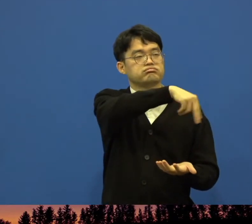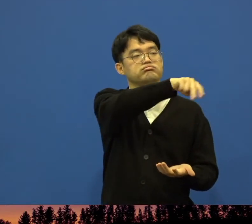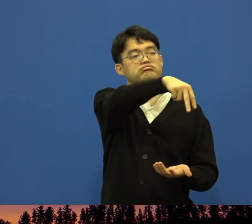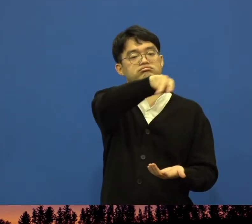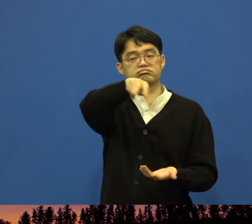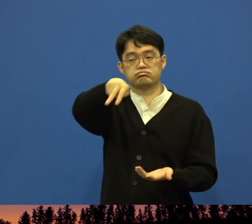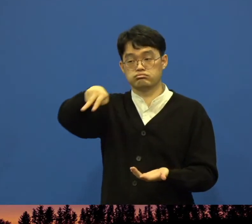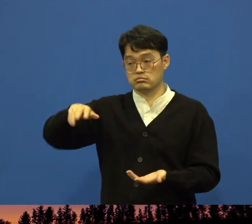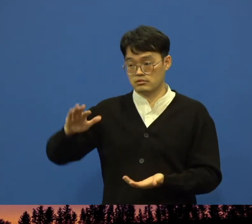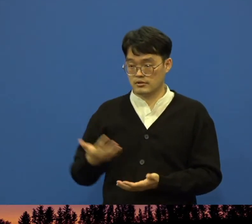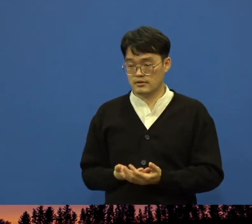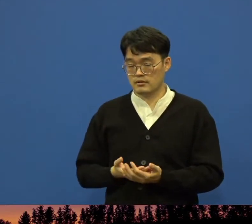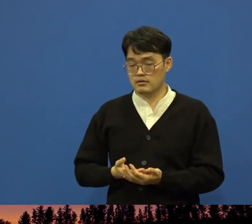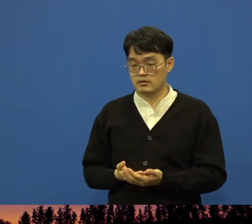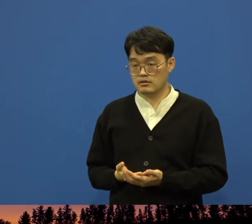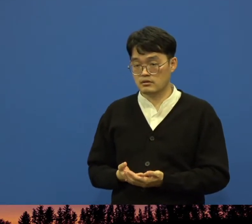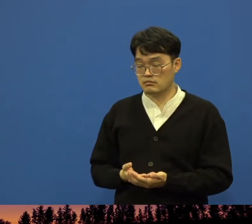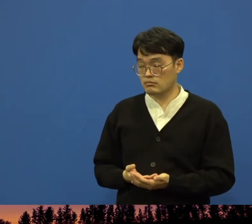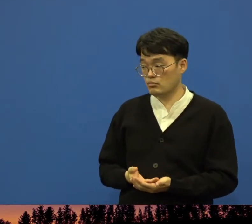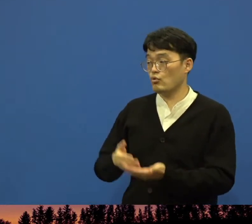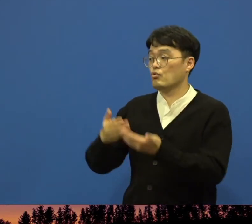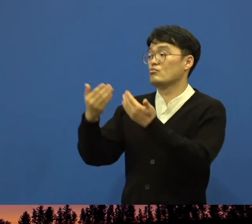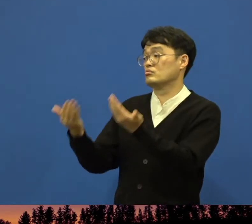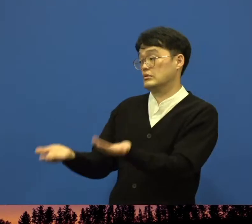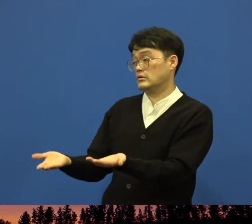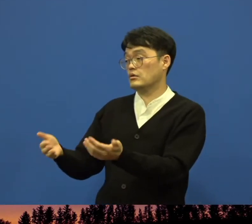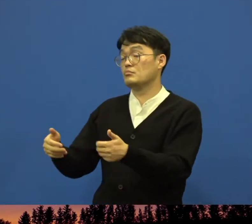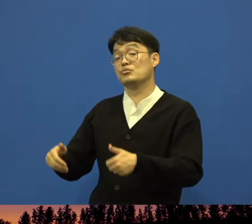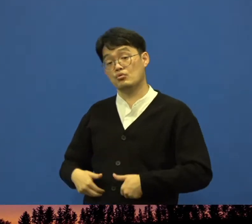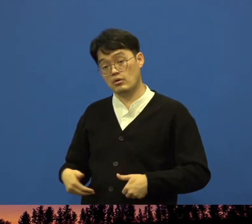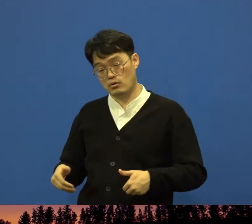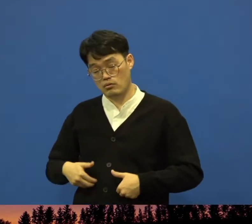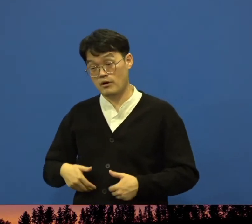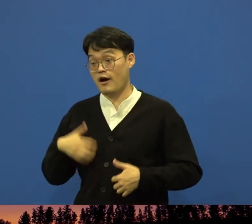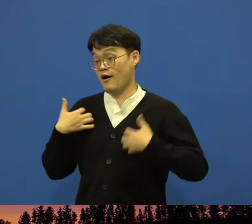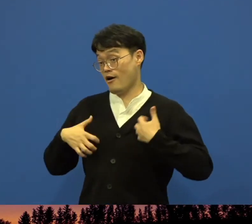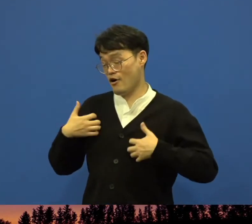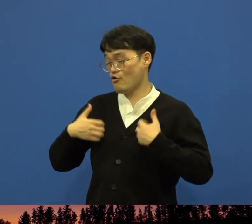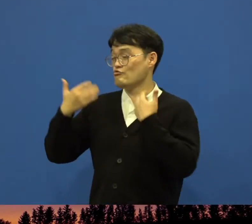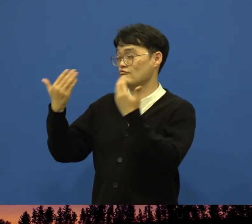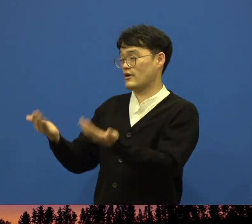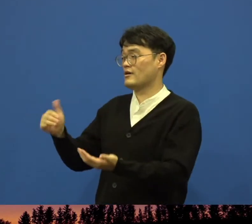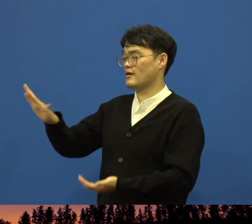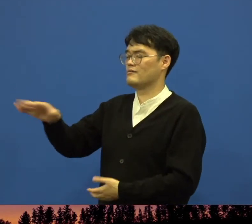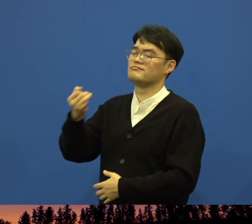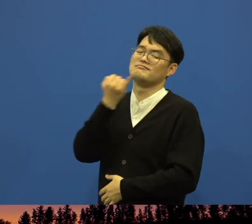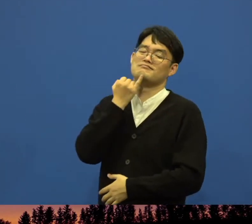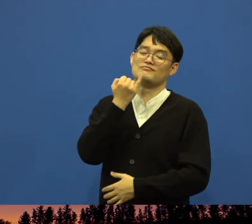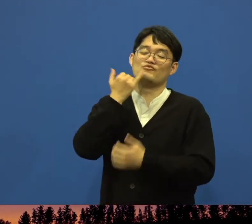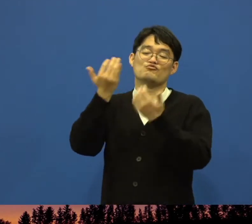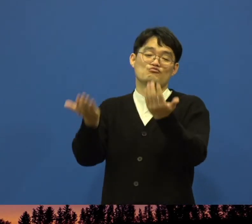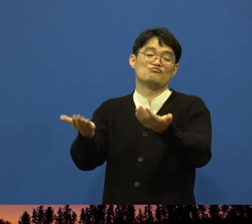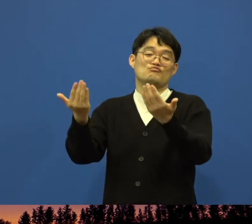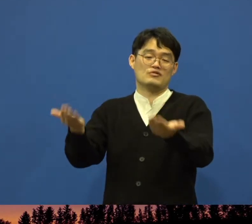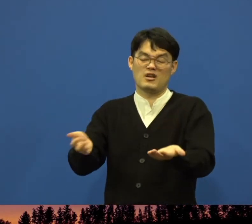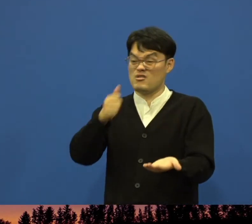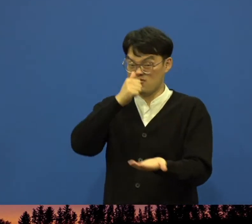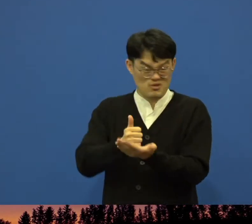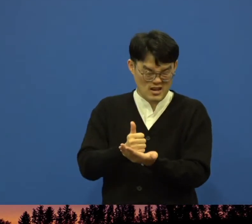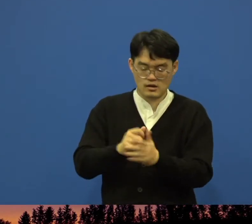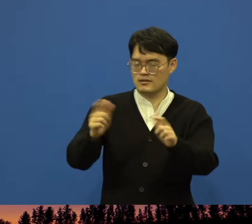여러분 이것은 쉴 때 쉬어야죠. 그죠? 즐거워하는 건 나쁘지 않아요. 휴가 가는 건 나쁘지 않아요. 그죠? 쉬는 거 그걸 죄악시하면 안